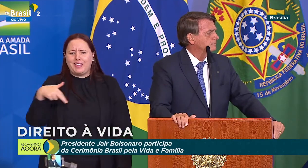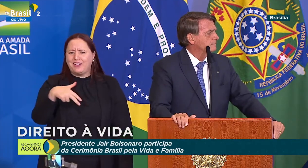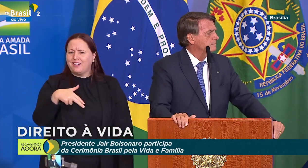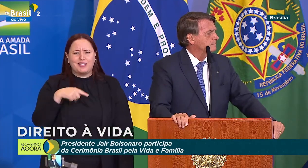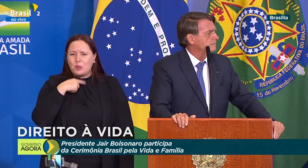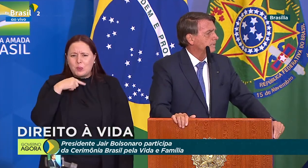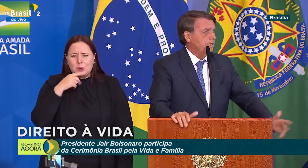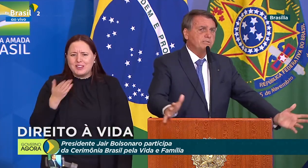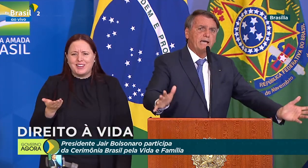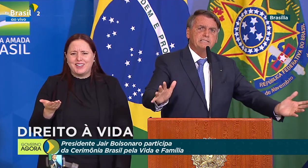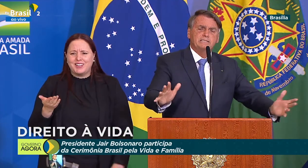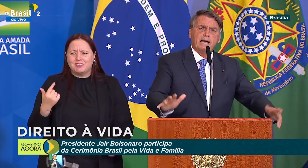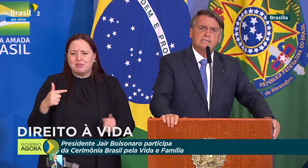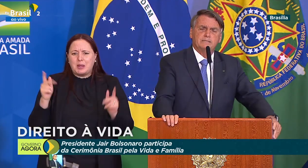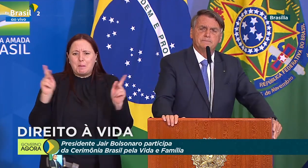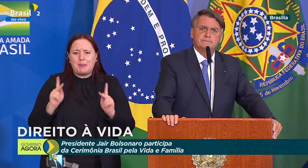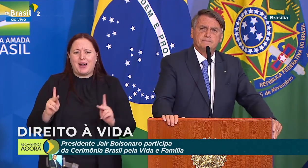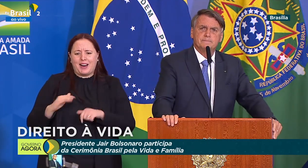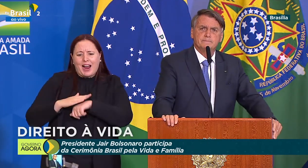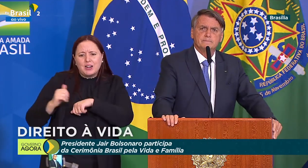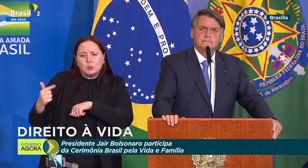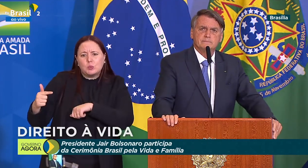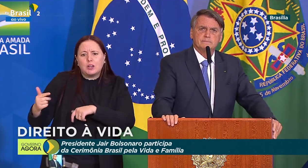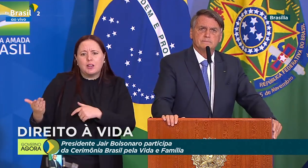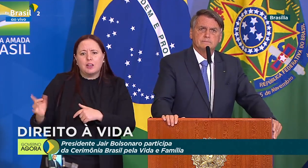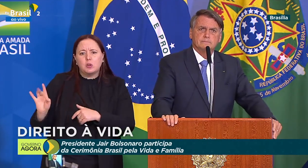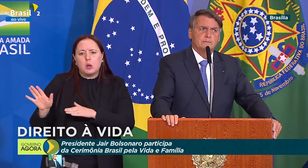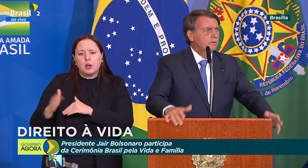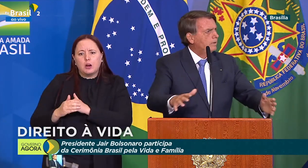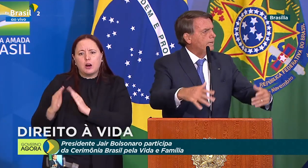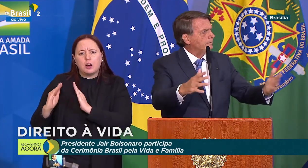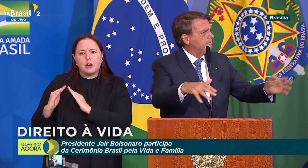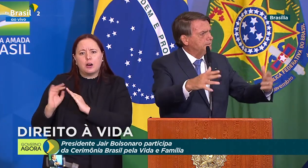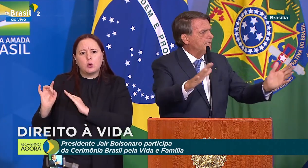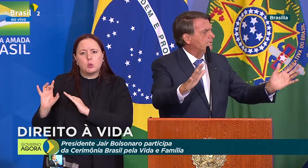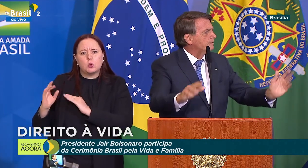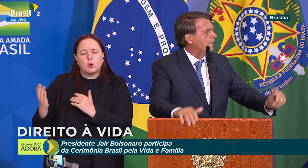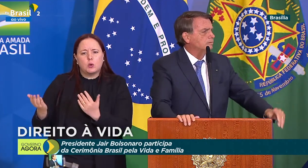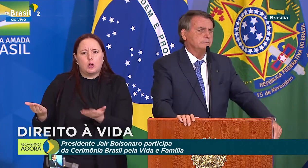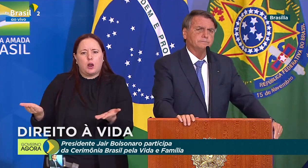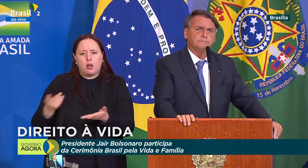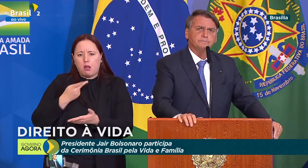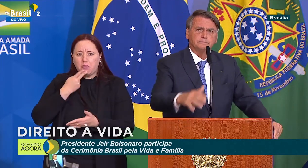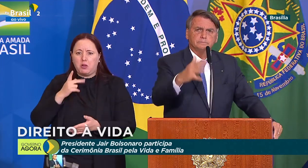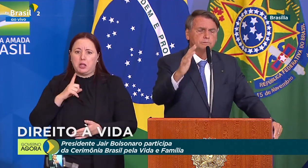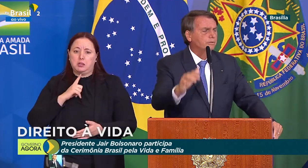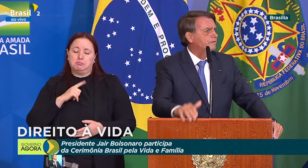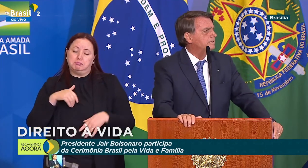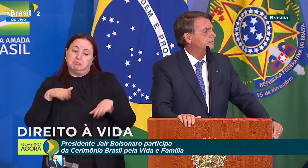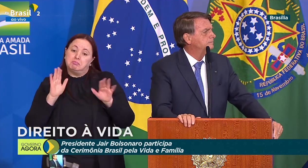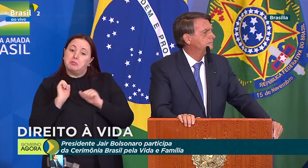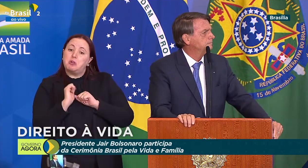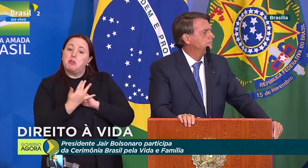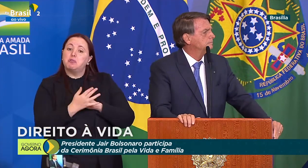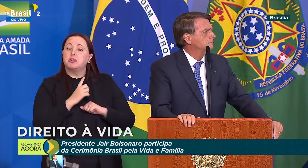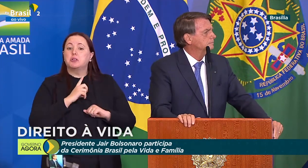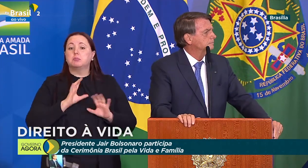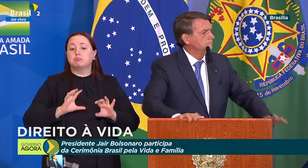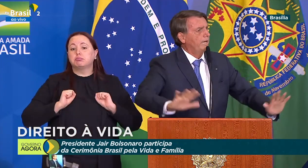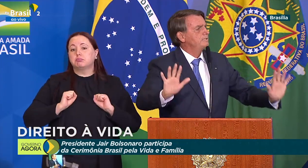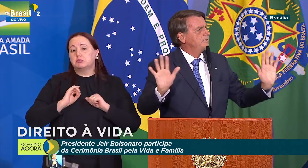ruas tu não sai de casa E Agora Diz que tá com o